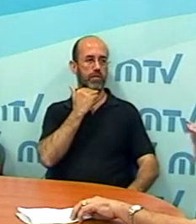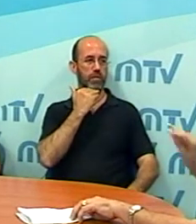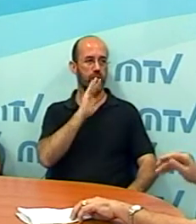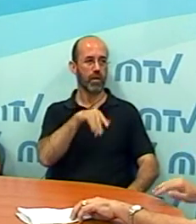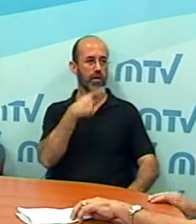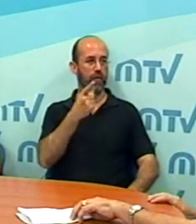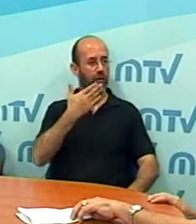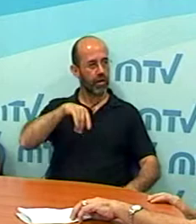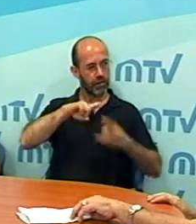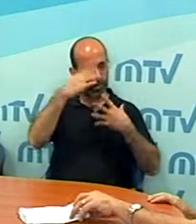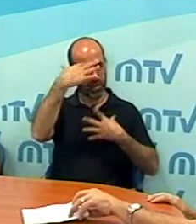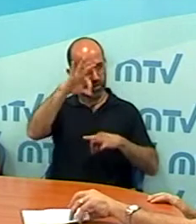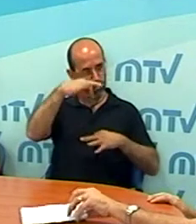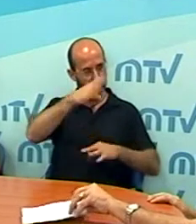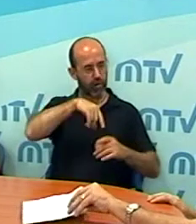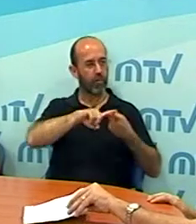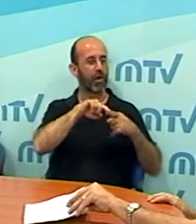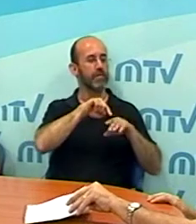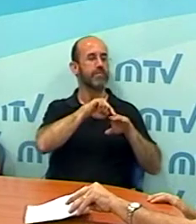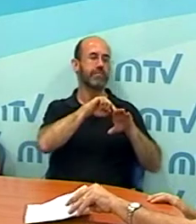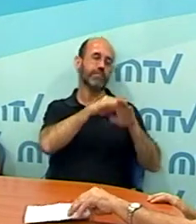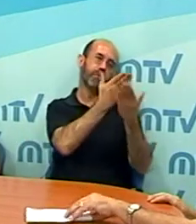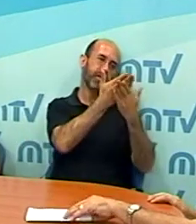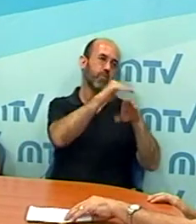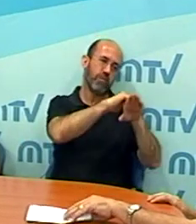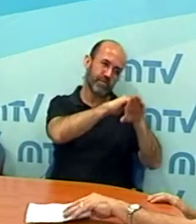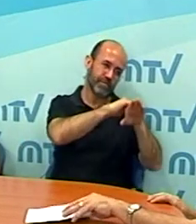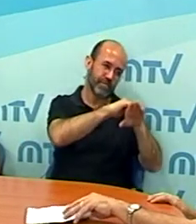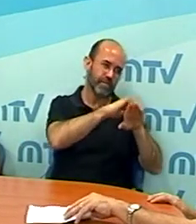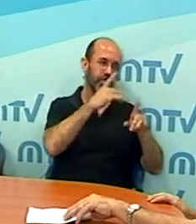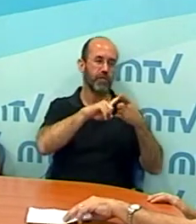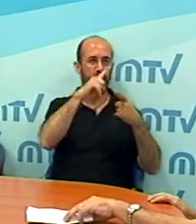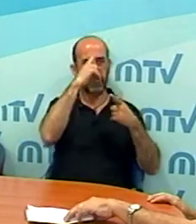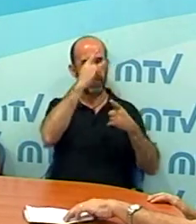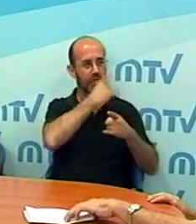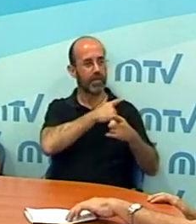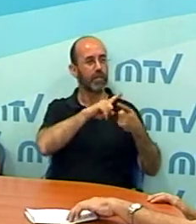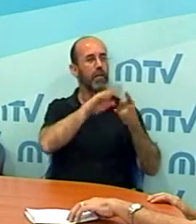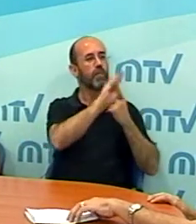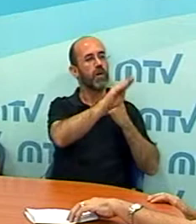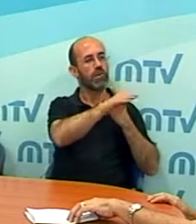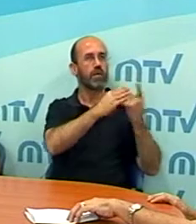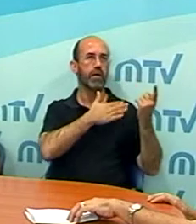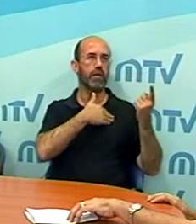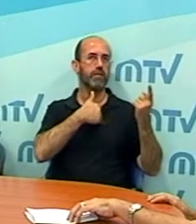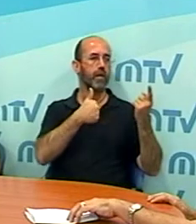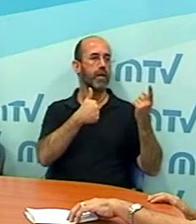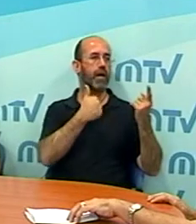respecto, y te pedimos disculpas por ello, no te hemos preguntado y que